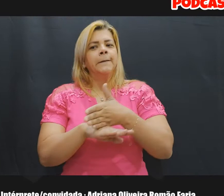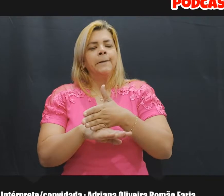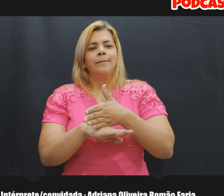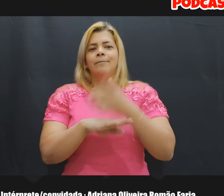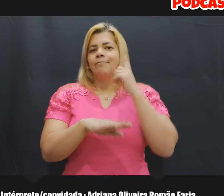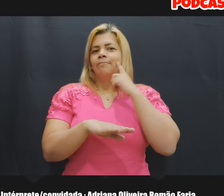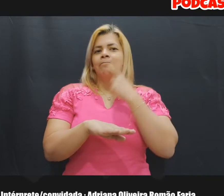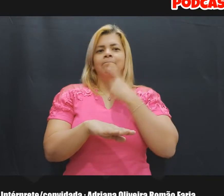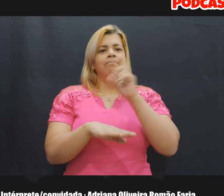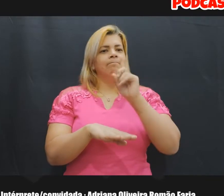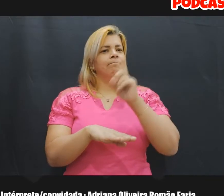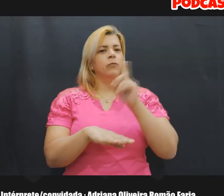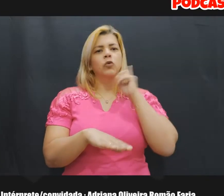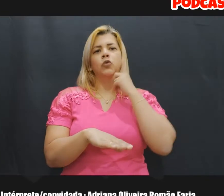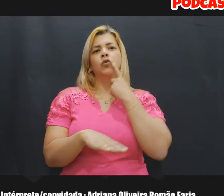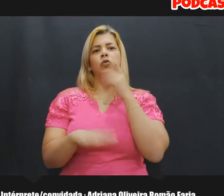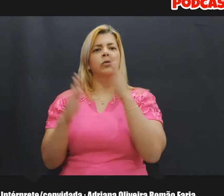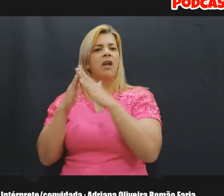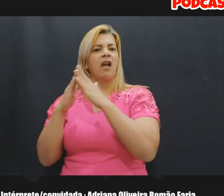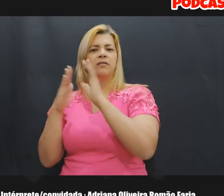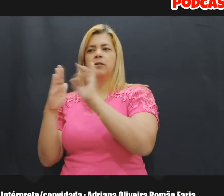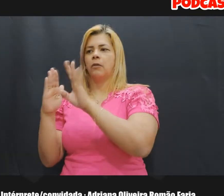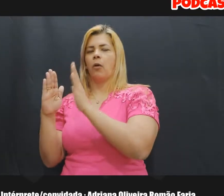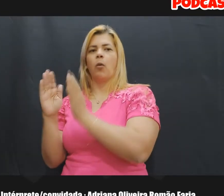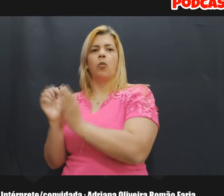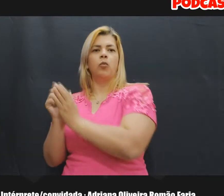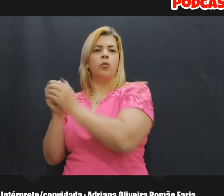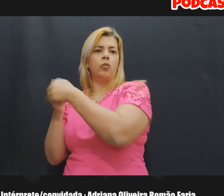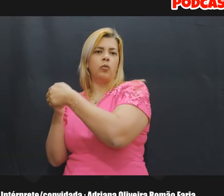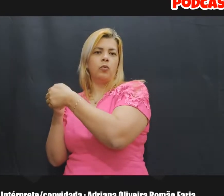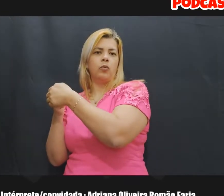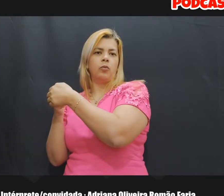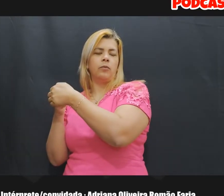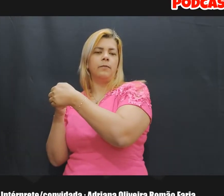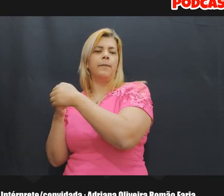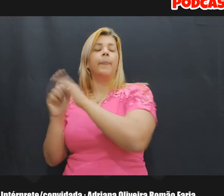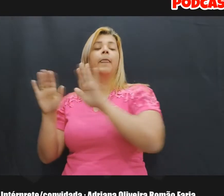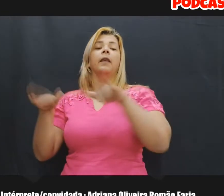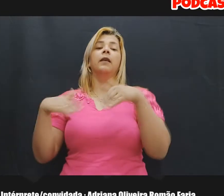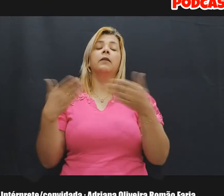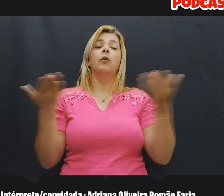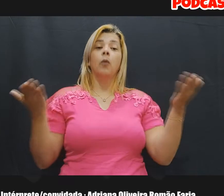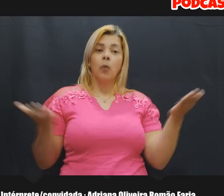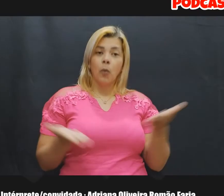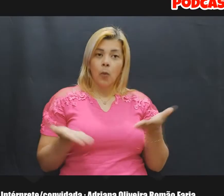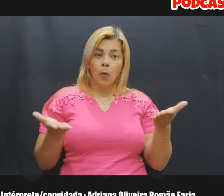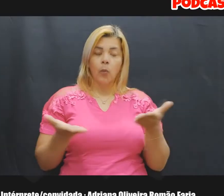muito difícil. Tanto é que, falando no contexto religioso hoje,